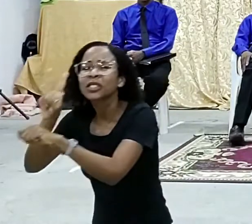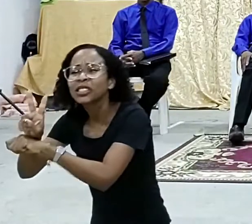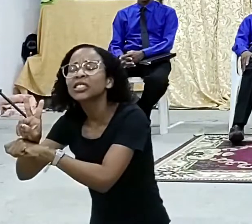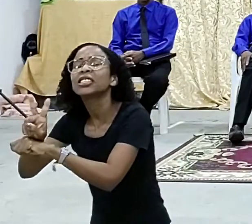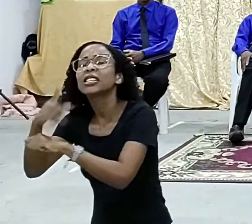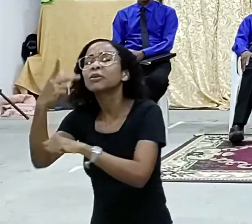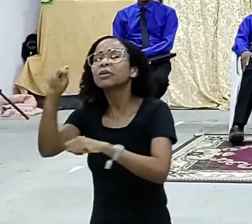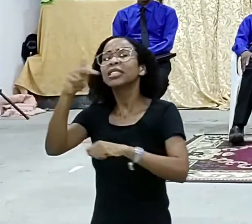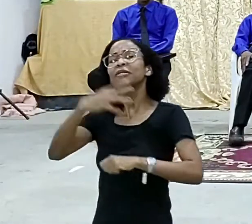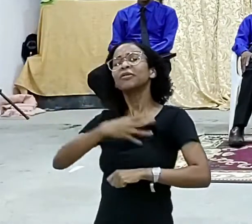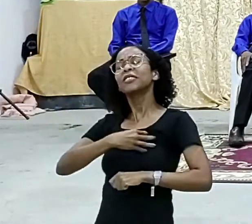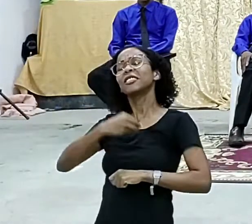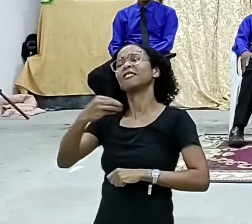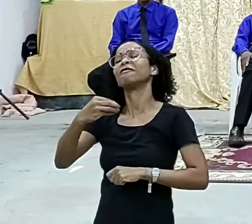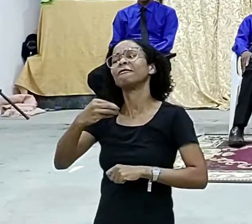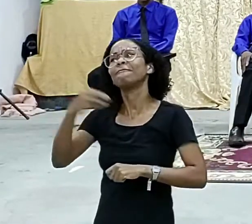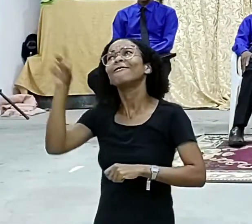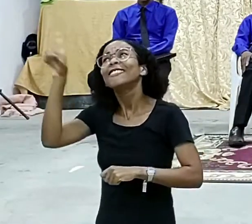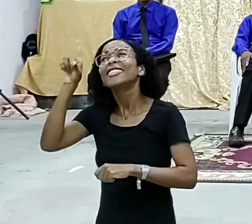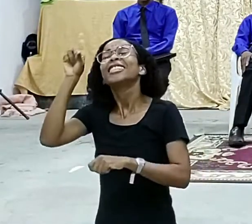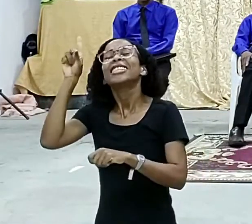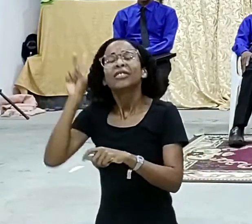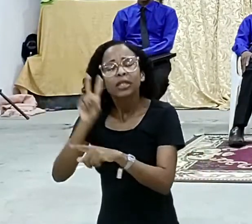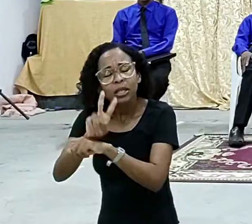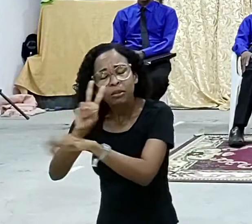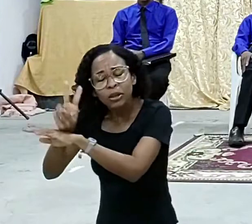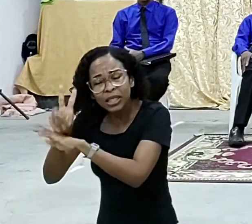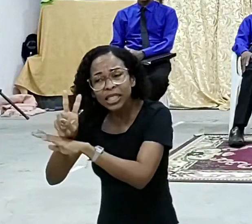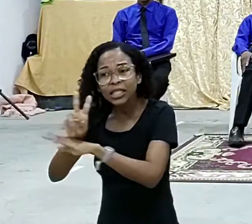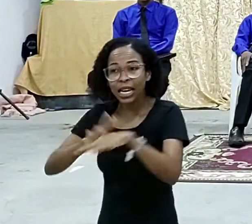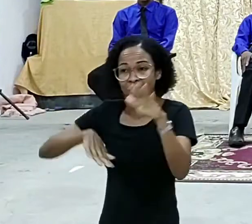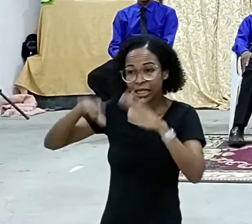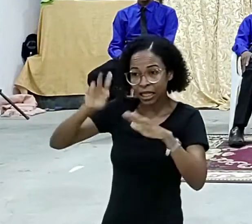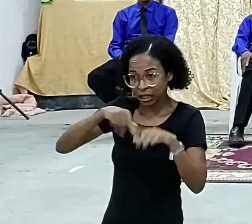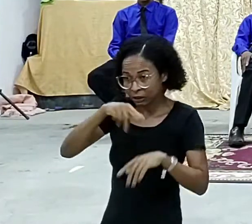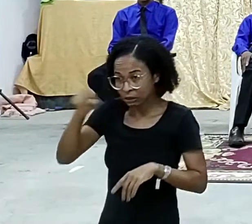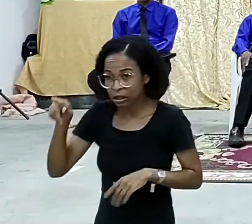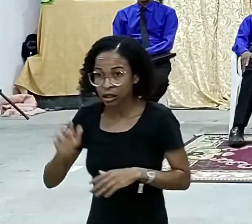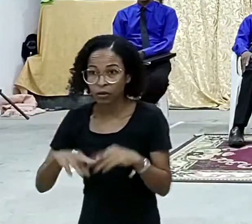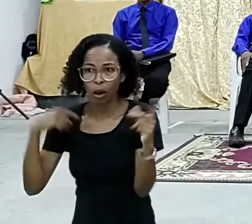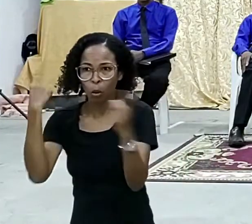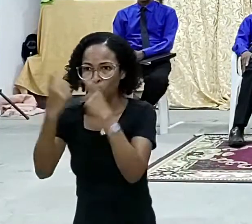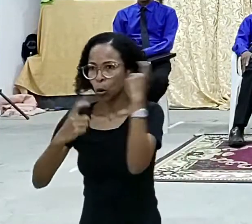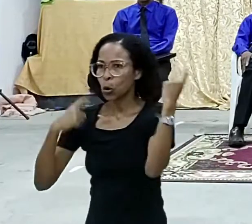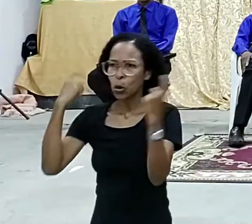filho de muitas das vezes que você fica aflito dentro de casa,